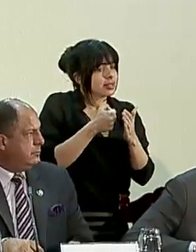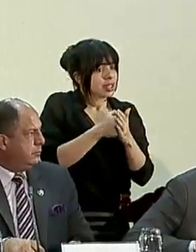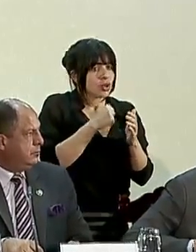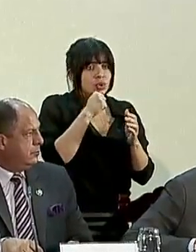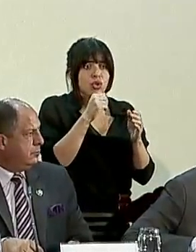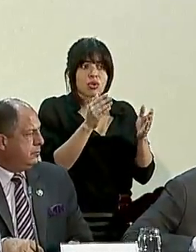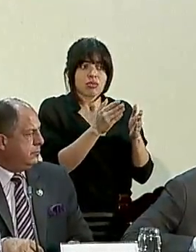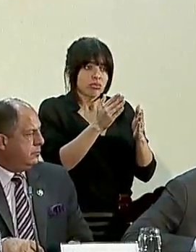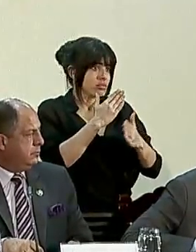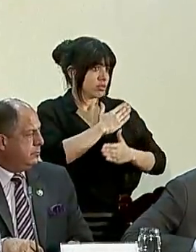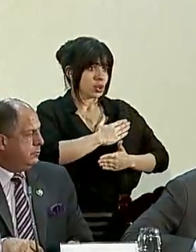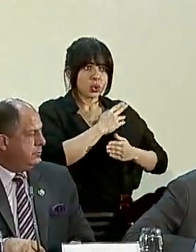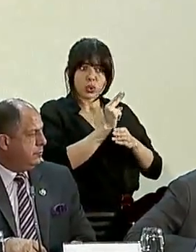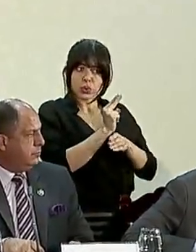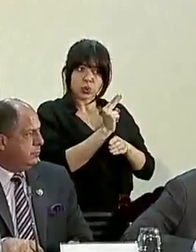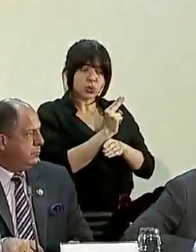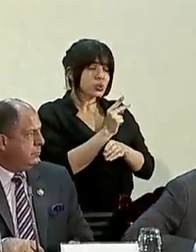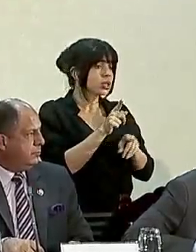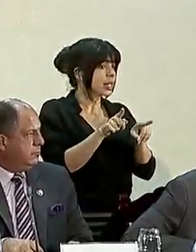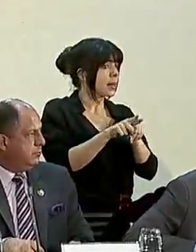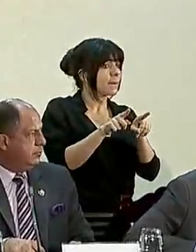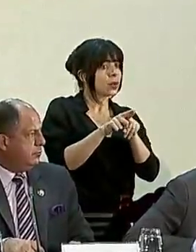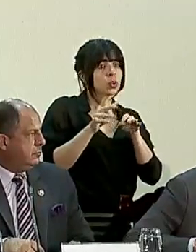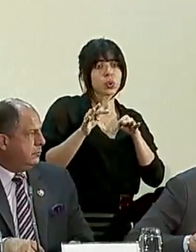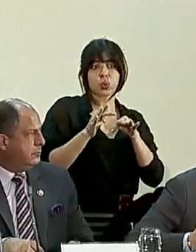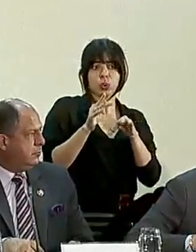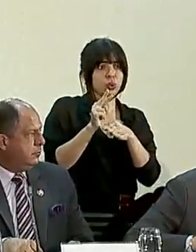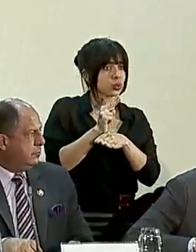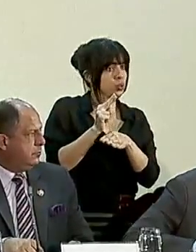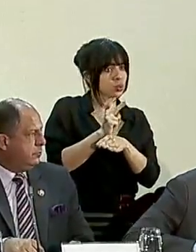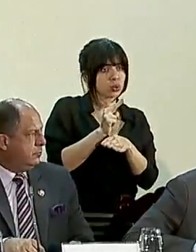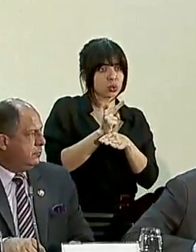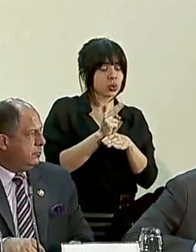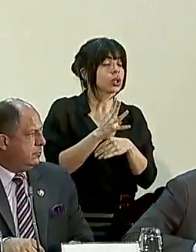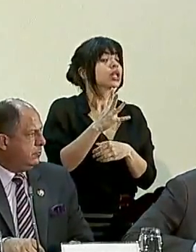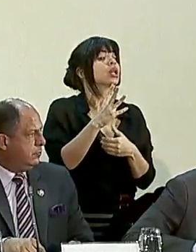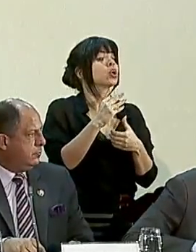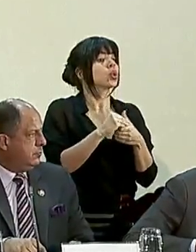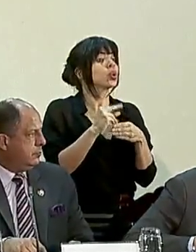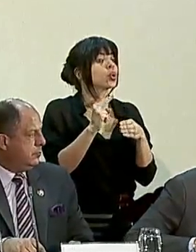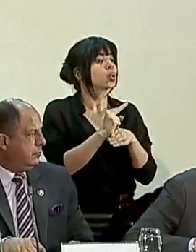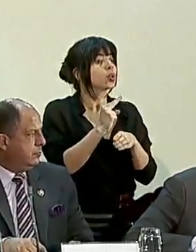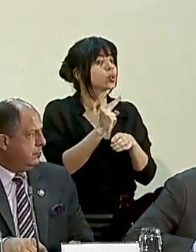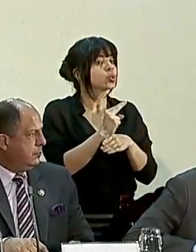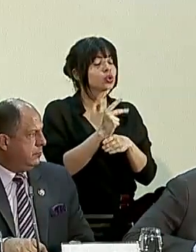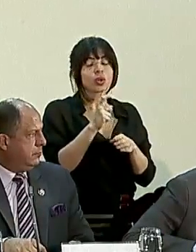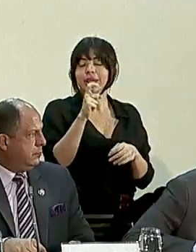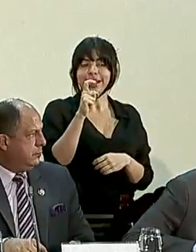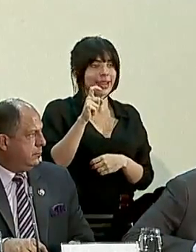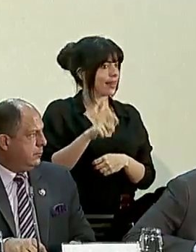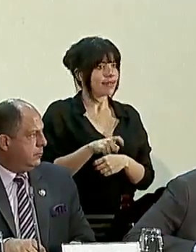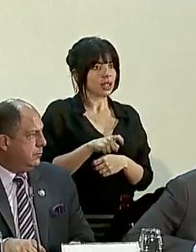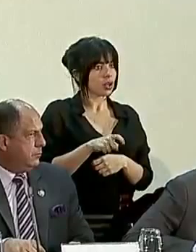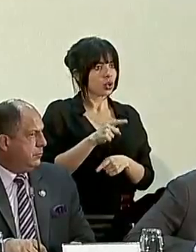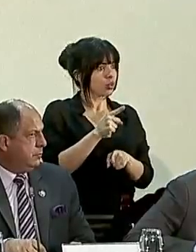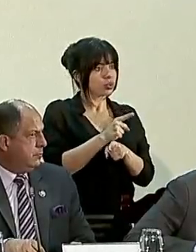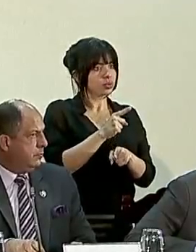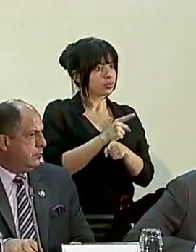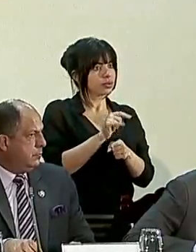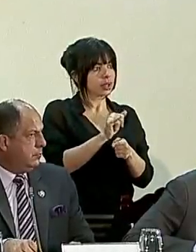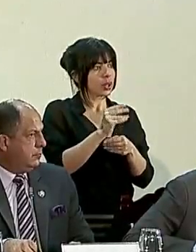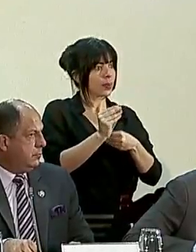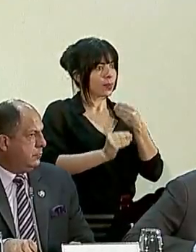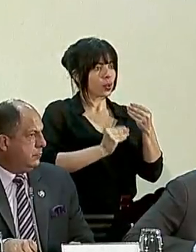uso recreativo, ni el uso turístico e incluido el uso indebido de